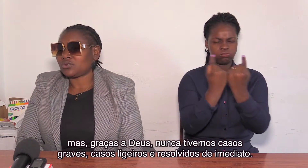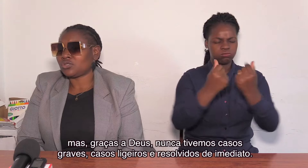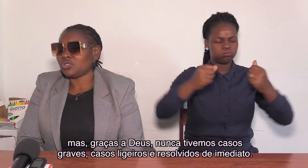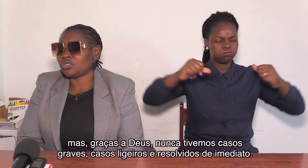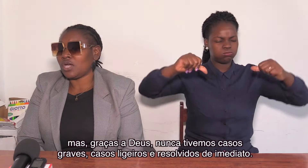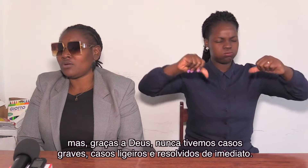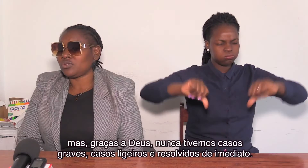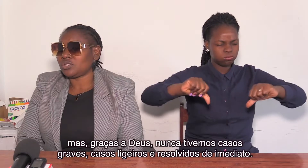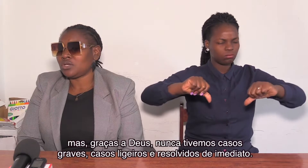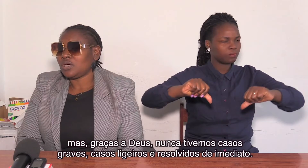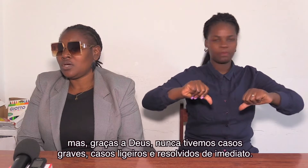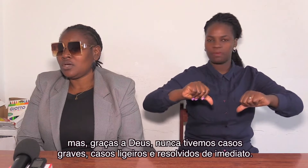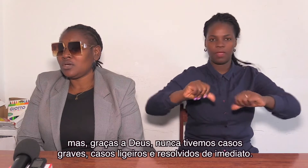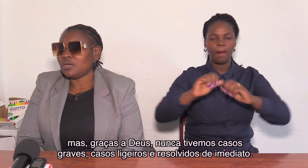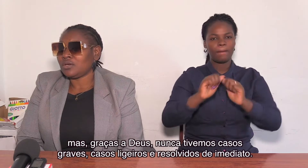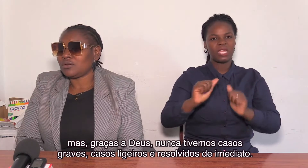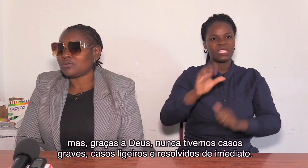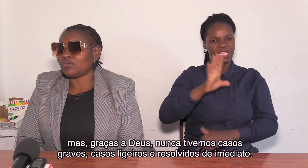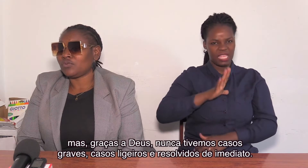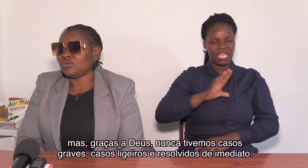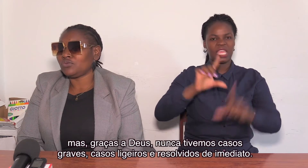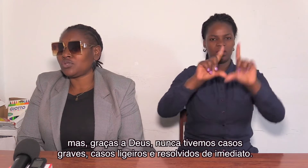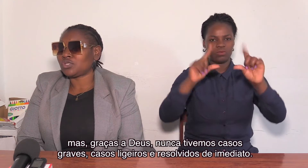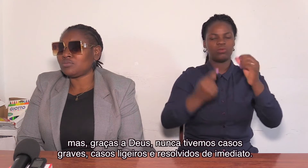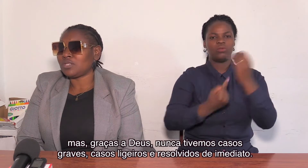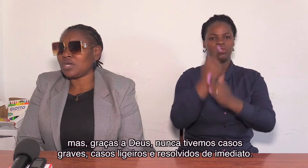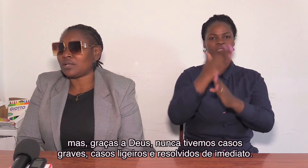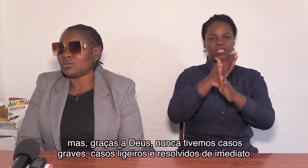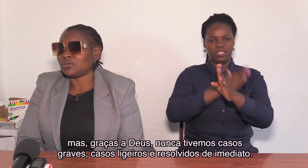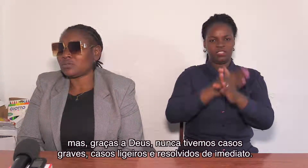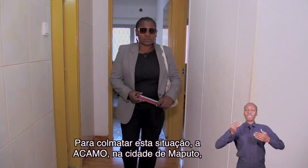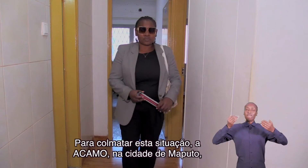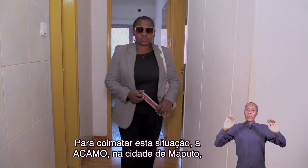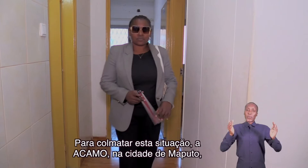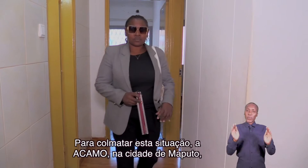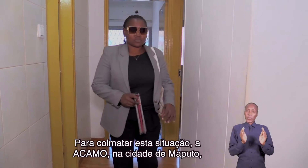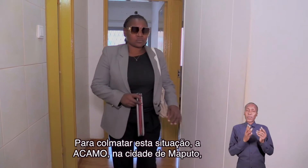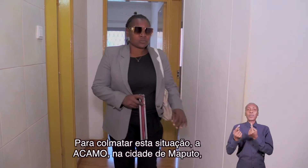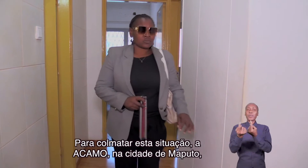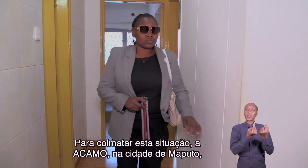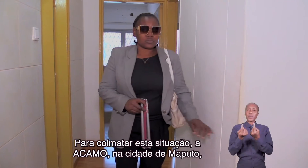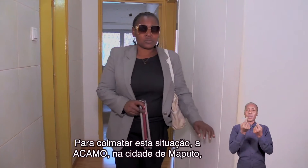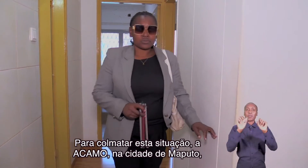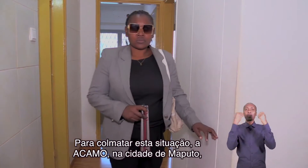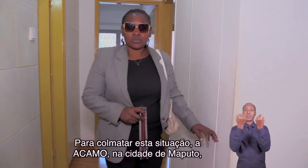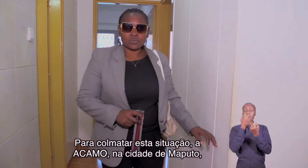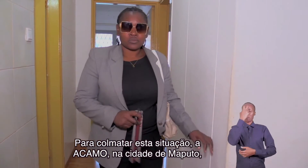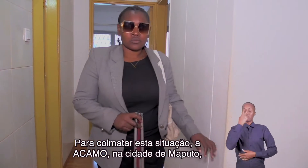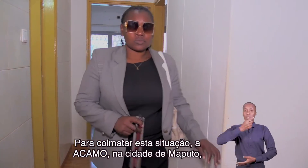Casos ligeiros e resolvidos de imediato. Para colmatar esta situação, a Câmara na cidade